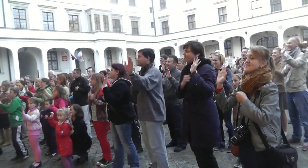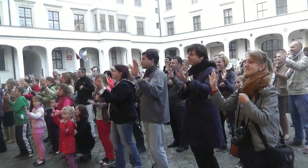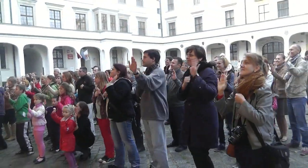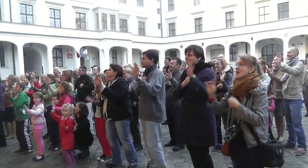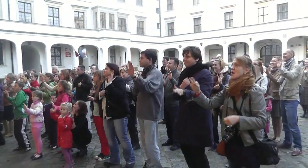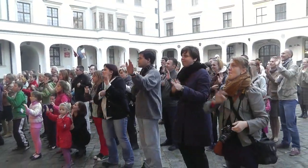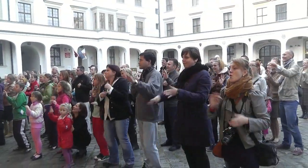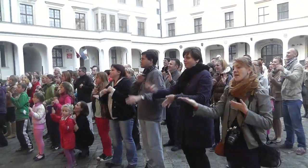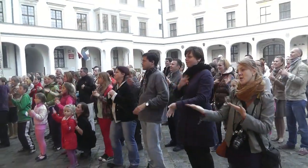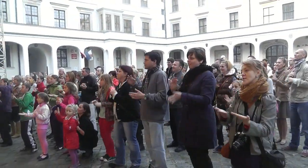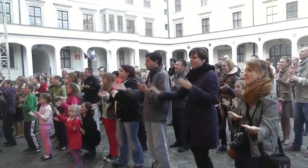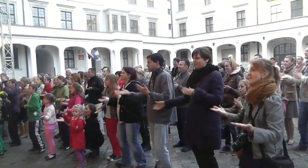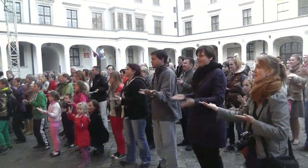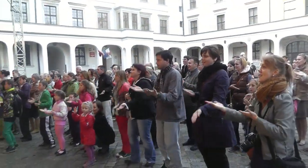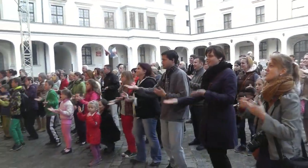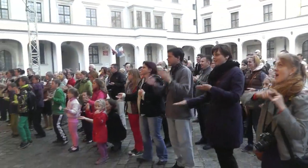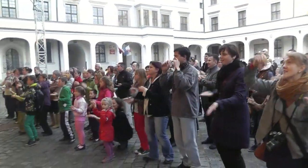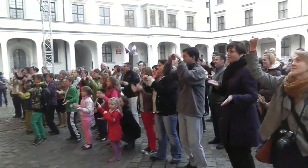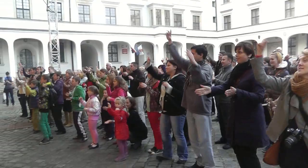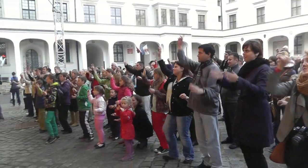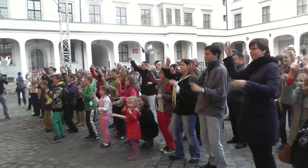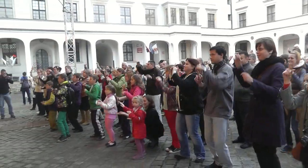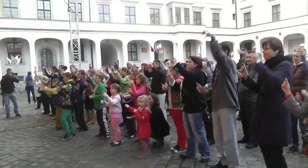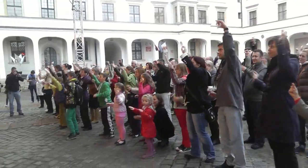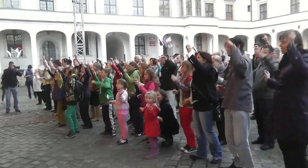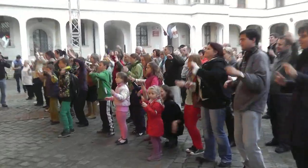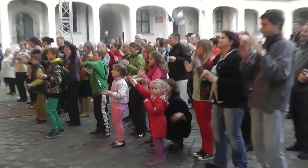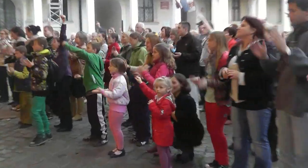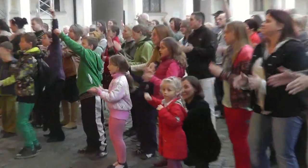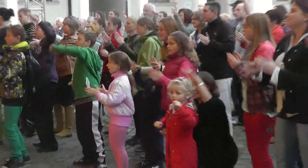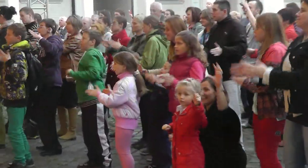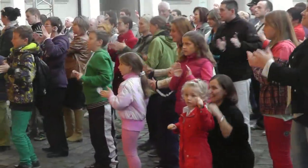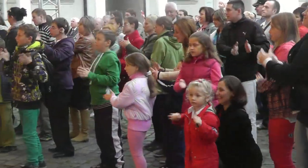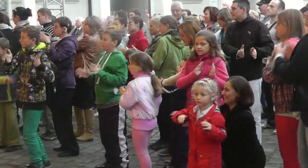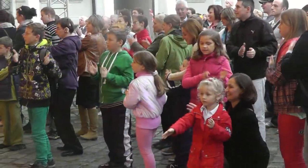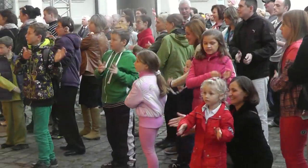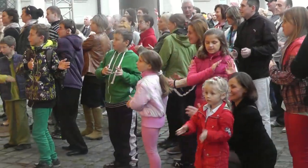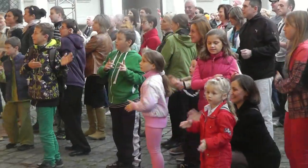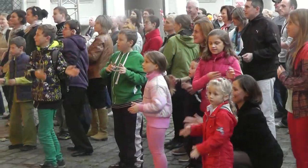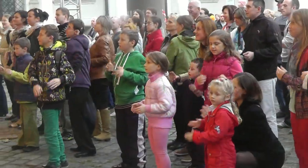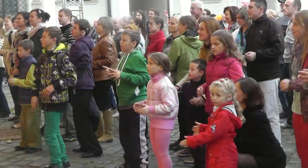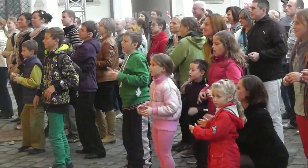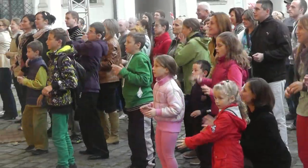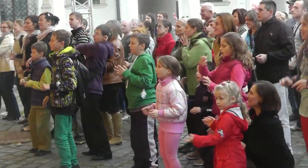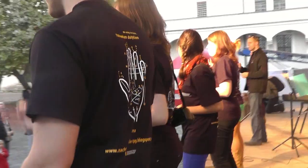miasta moje kroki wyznacza piennych Uli wi